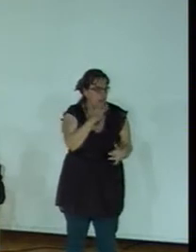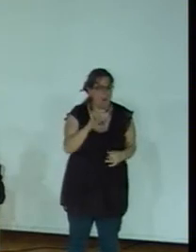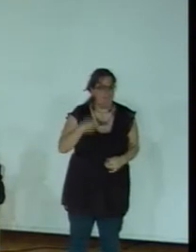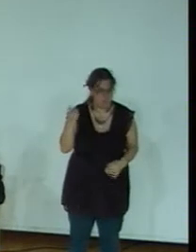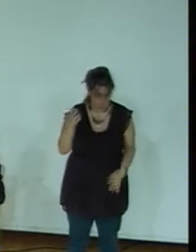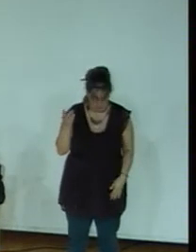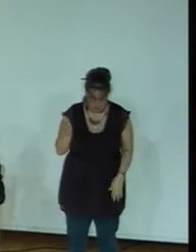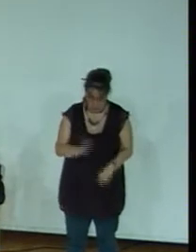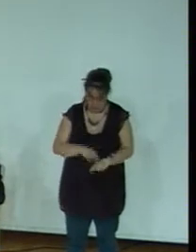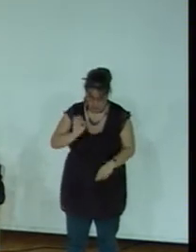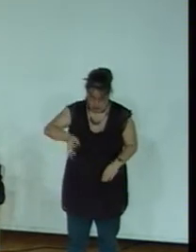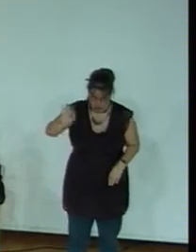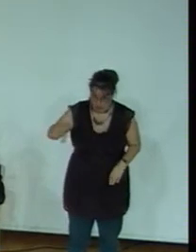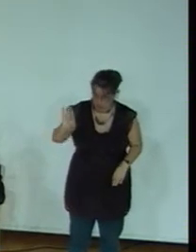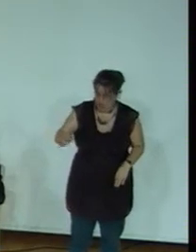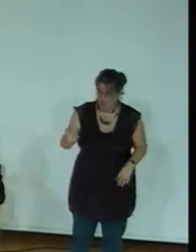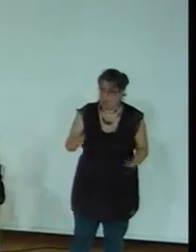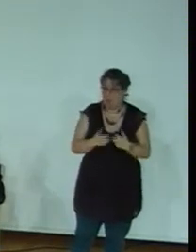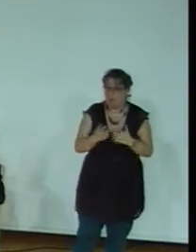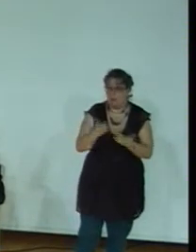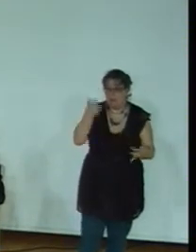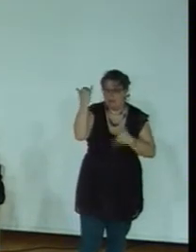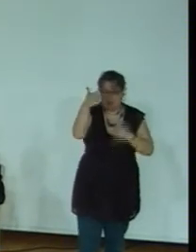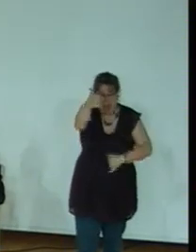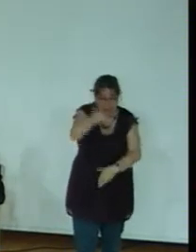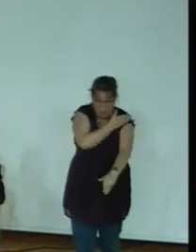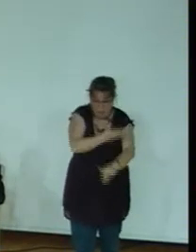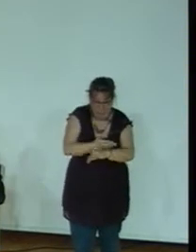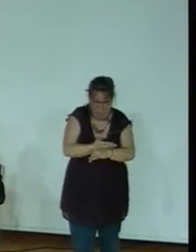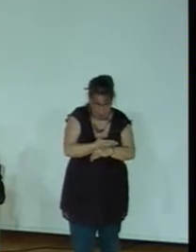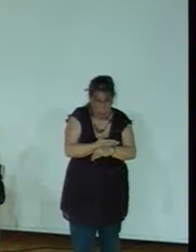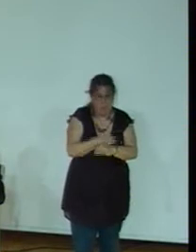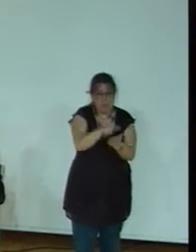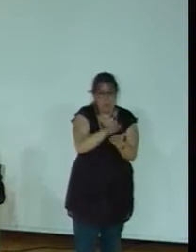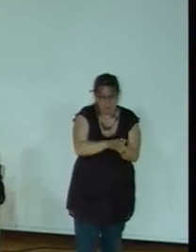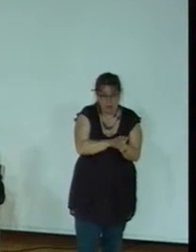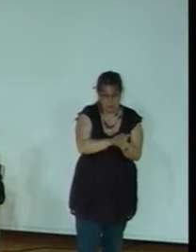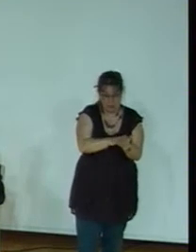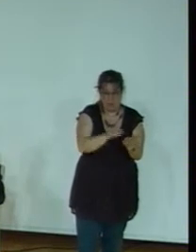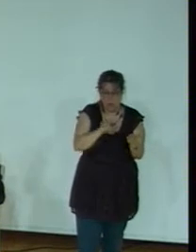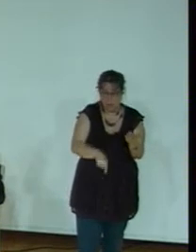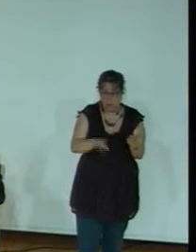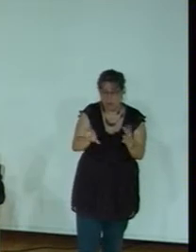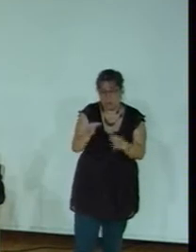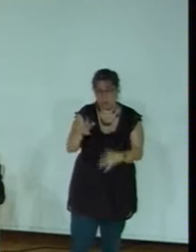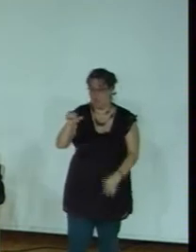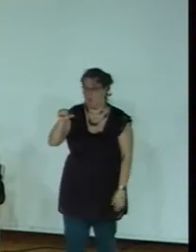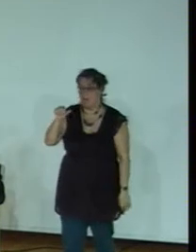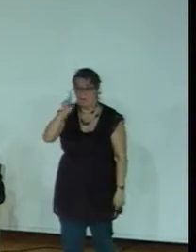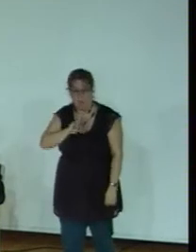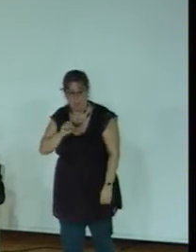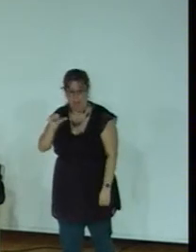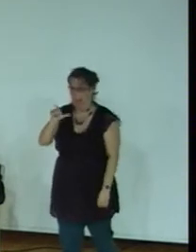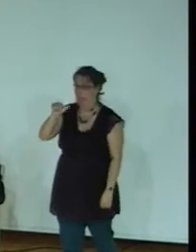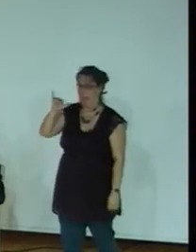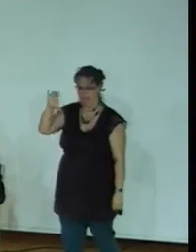encore, trouver, par exemple, dans 1 million de messages, trouver celui qui est envoyé de Alice à Bob, alors qu'il y a un seul message